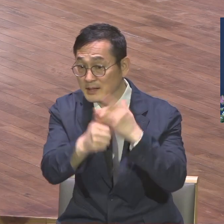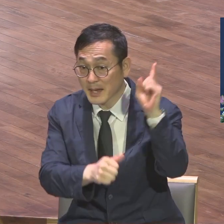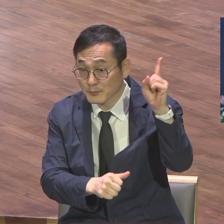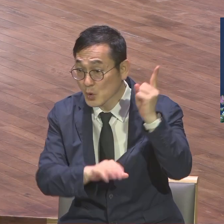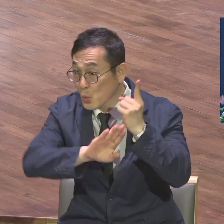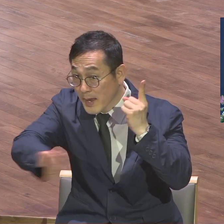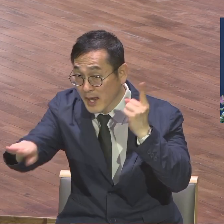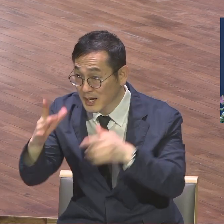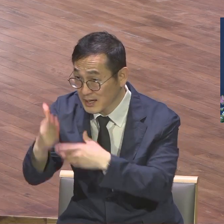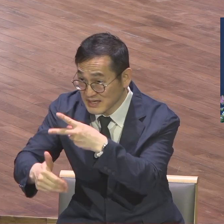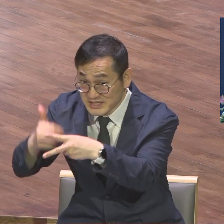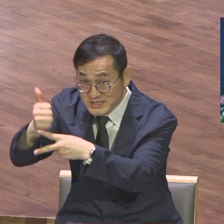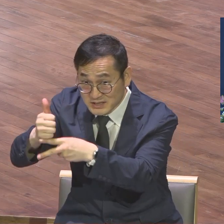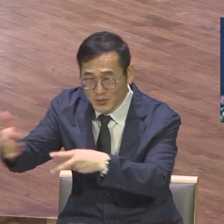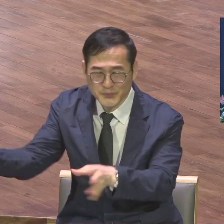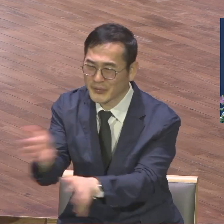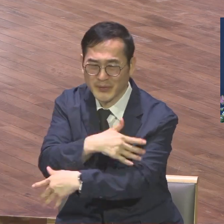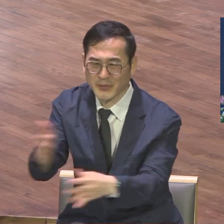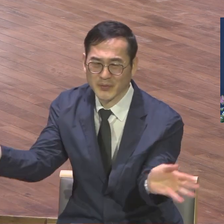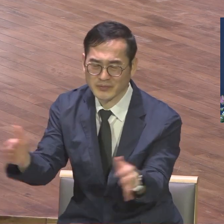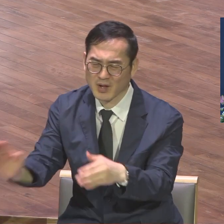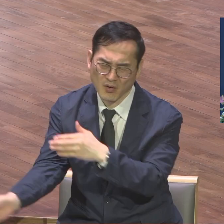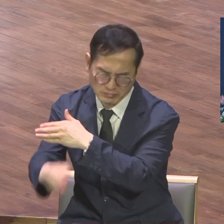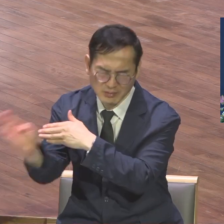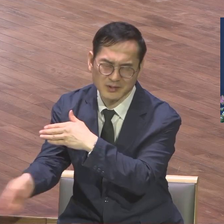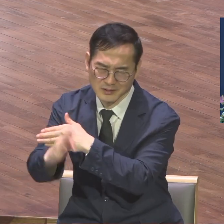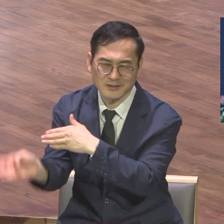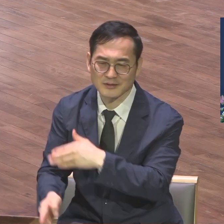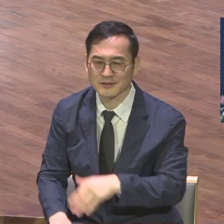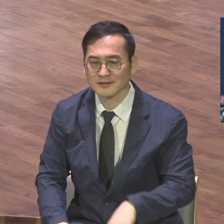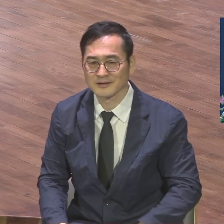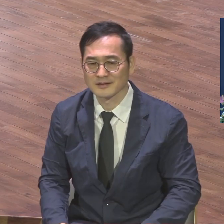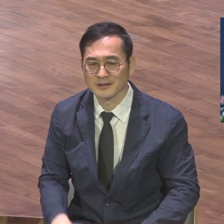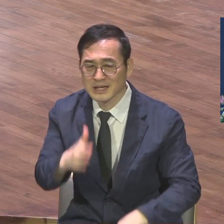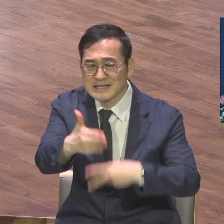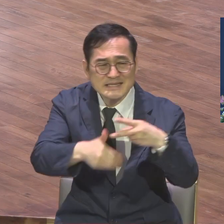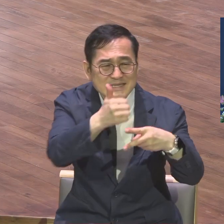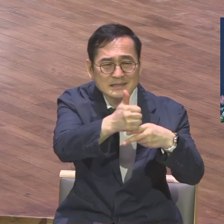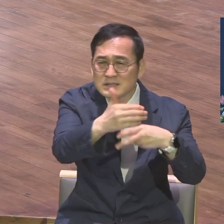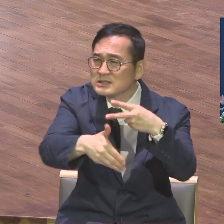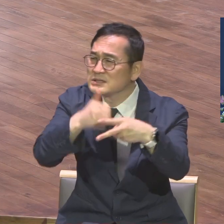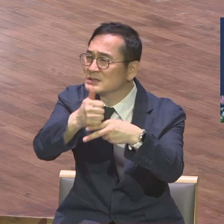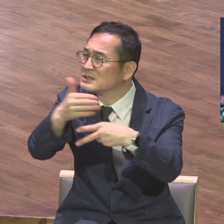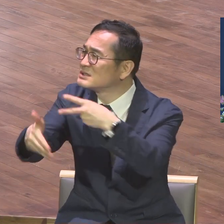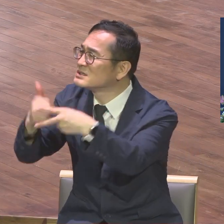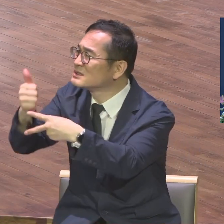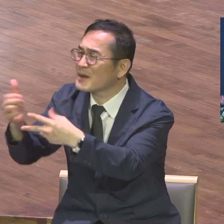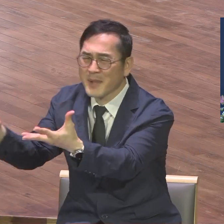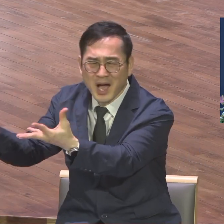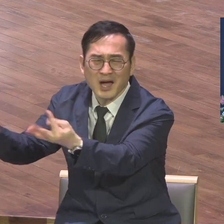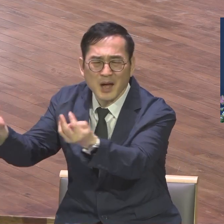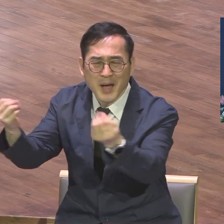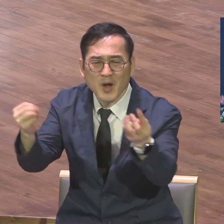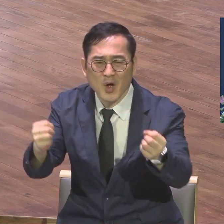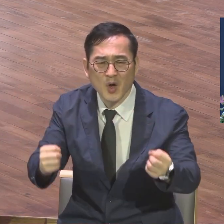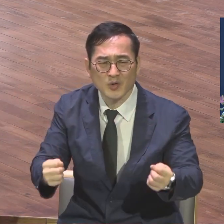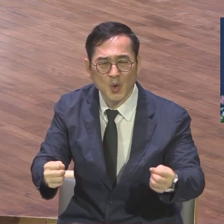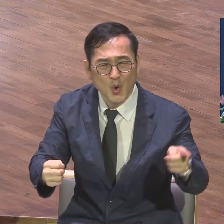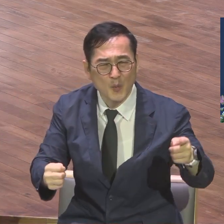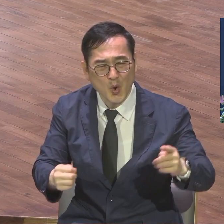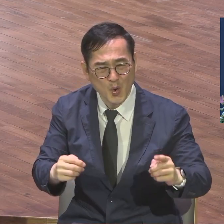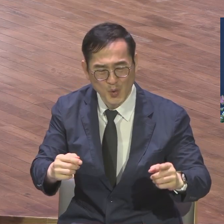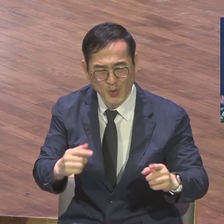다른 신이 없다는 얘기예요. 지금 세상에 신이 많잖아요. 신 많습니다. 교주